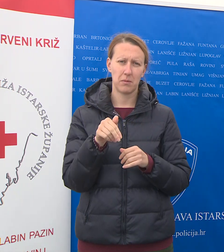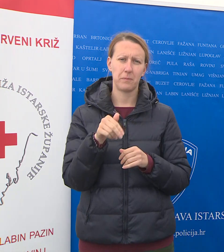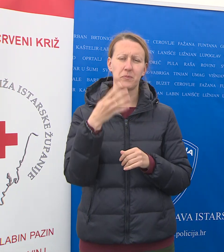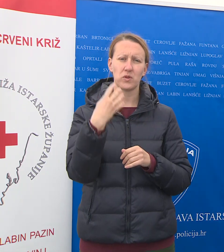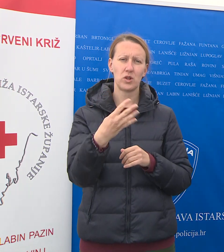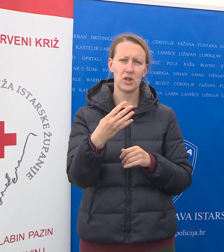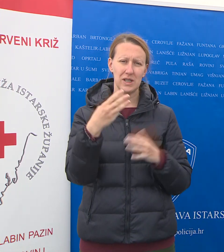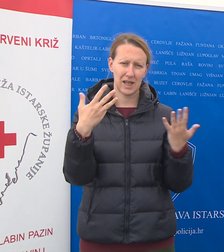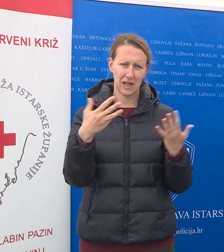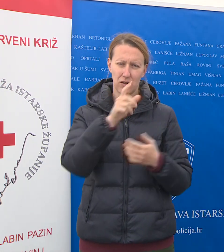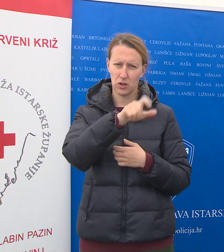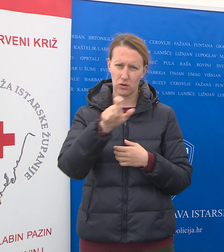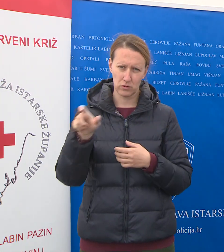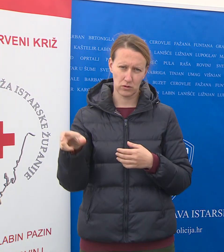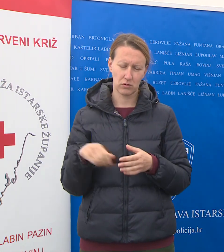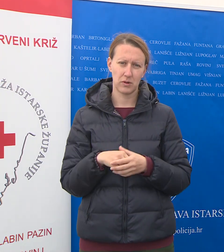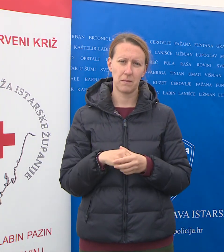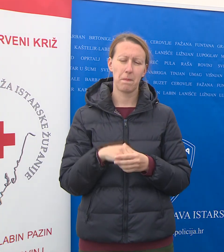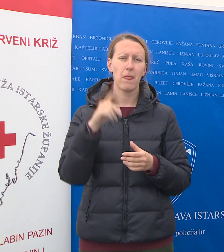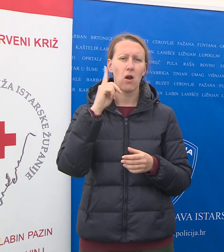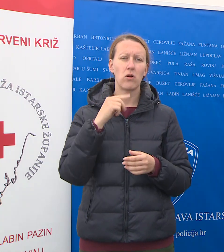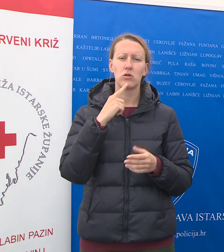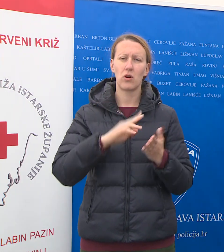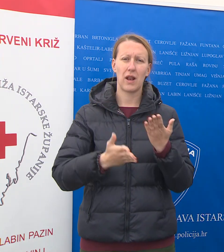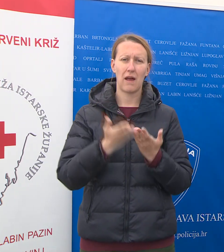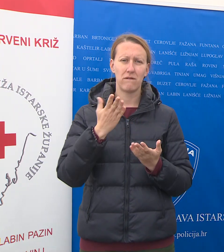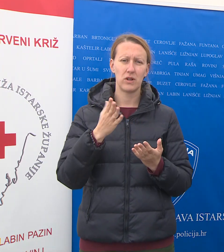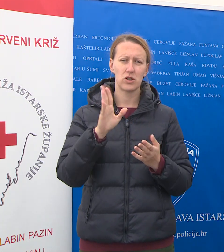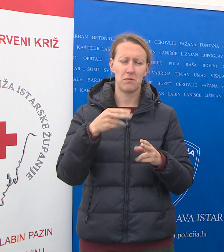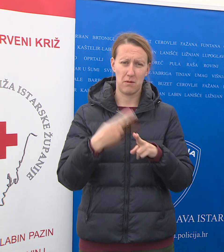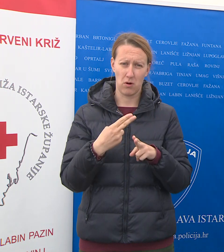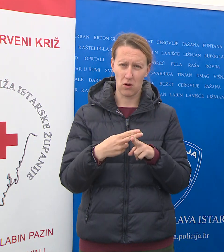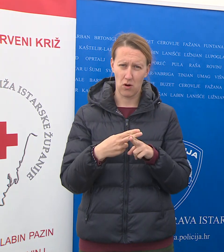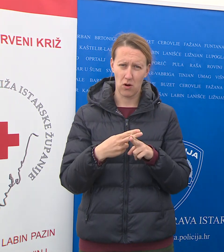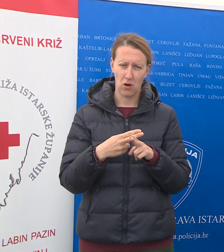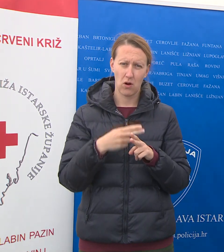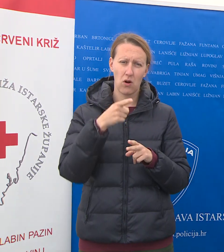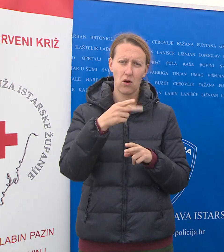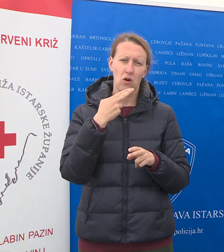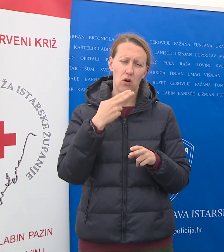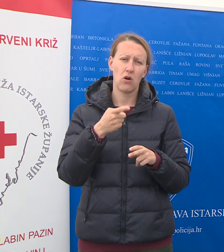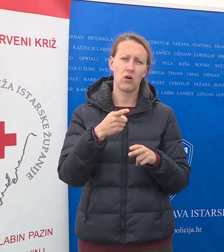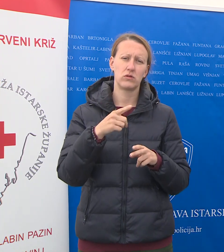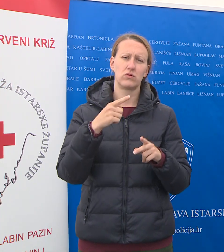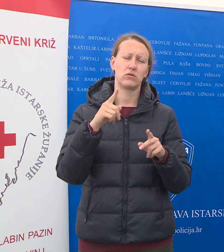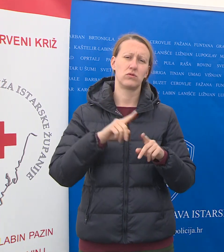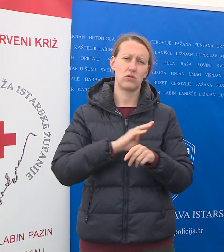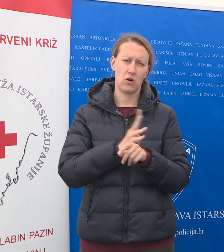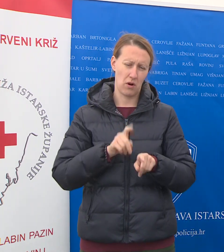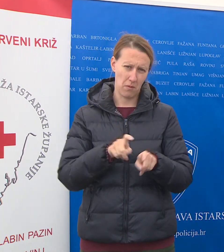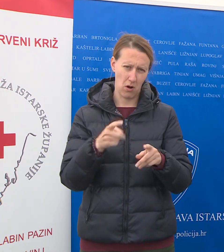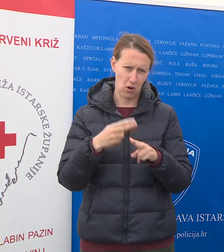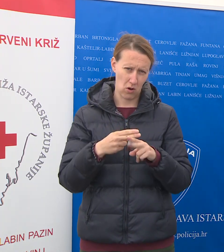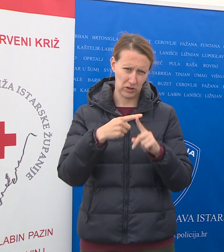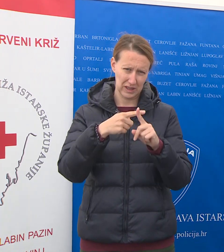49 osoba. Godišta koje su najviše zahvaćena odnosno one koji su COVID pozitivne osobe,